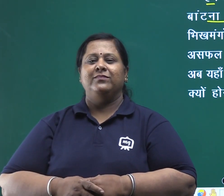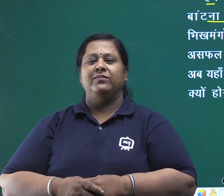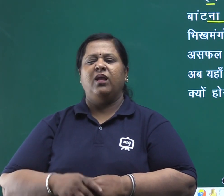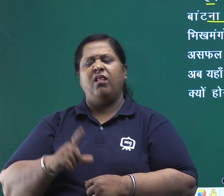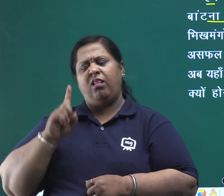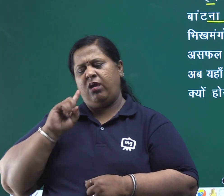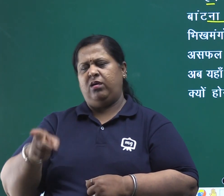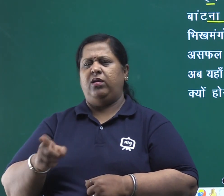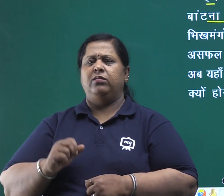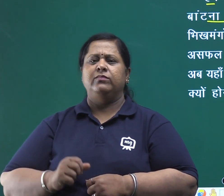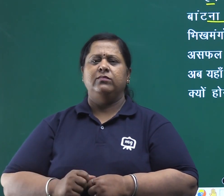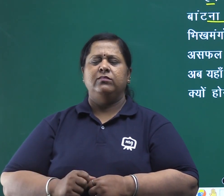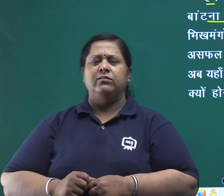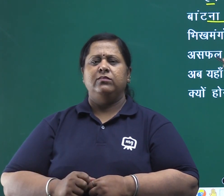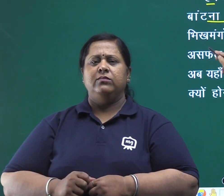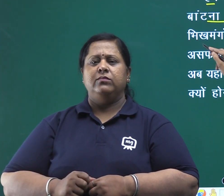लेकिन